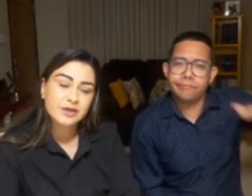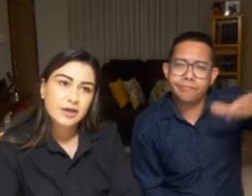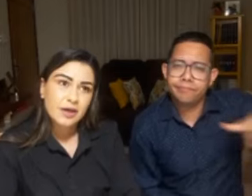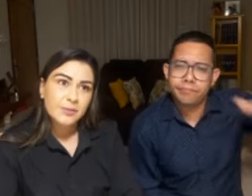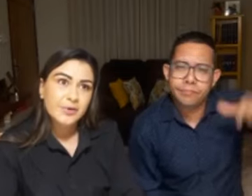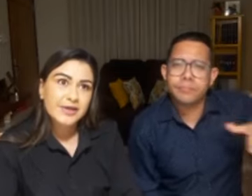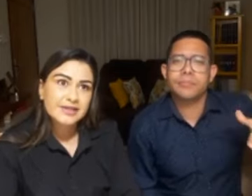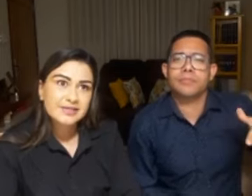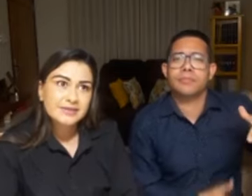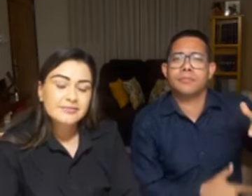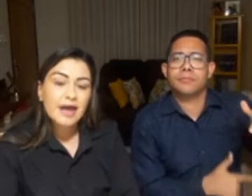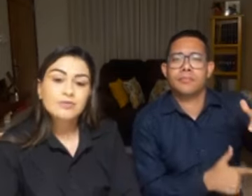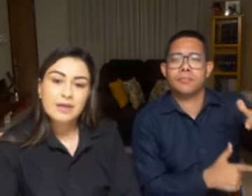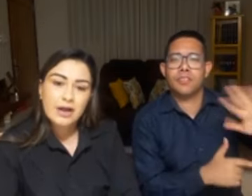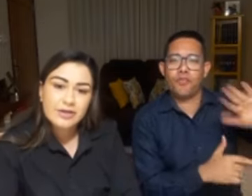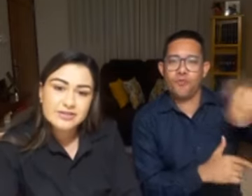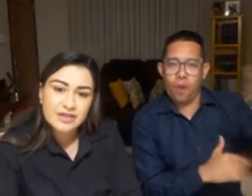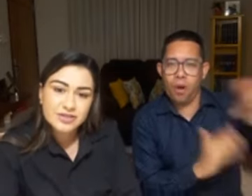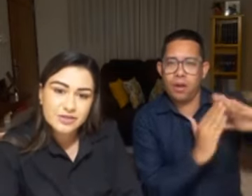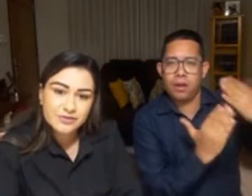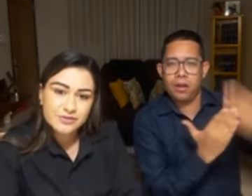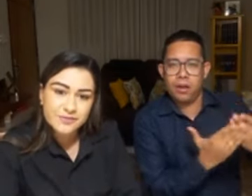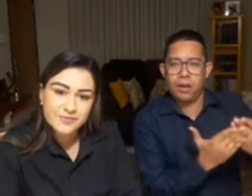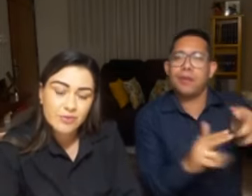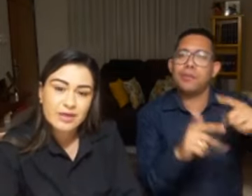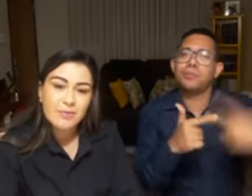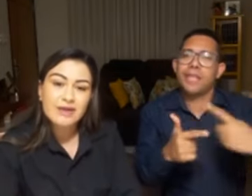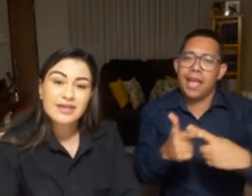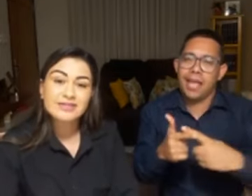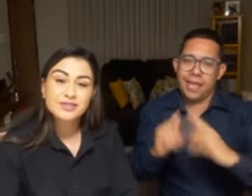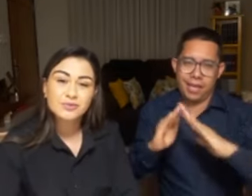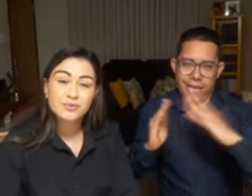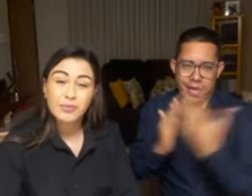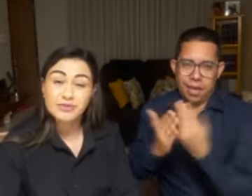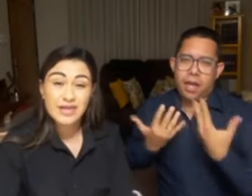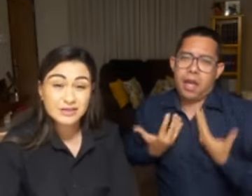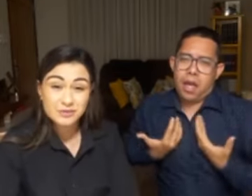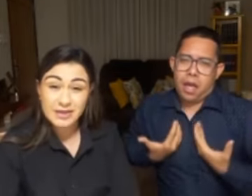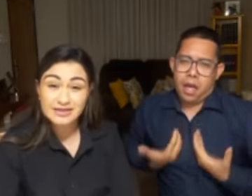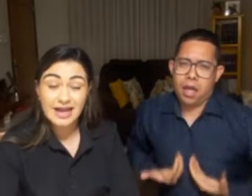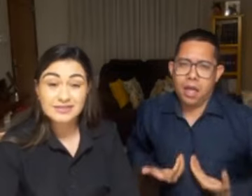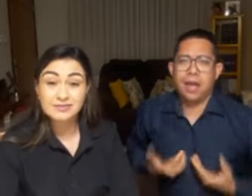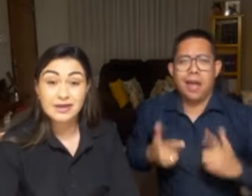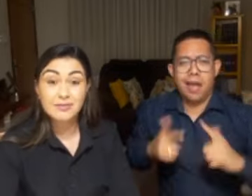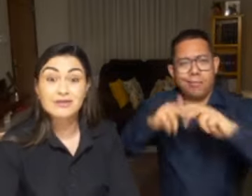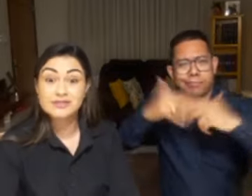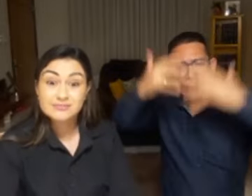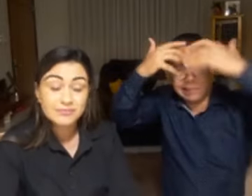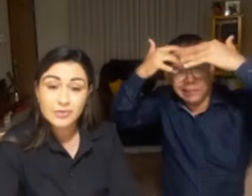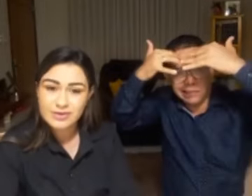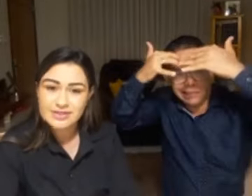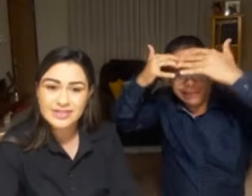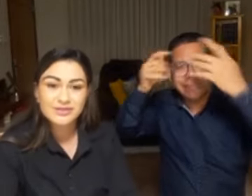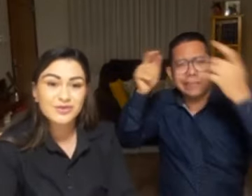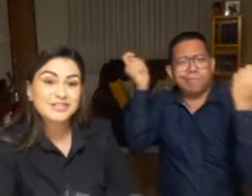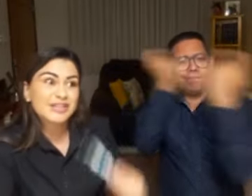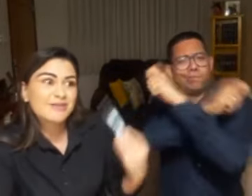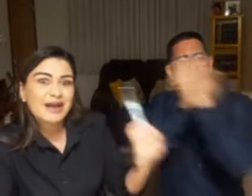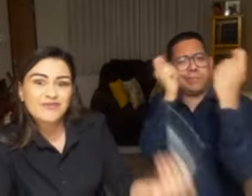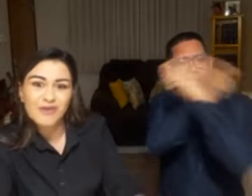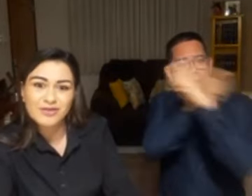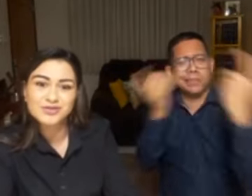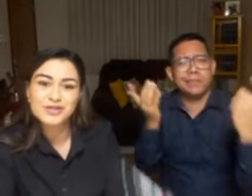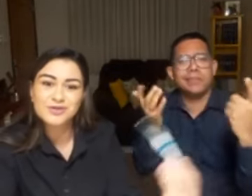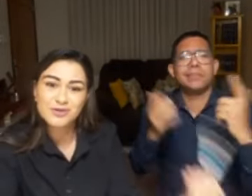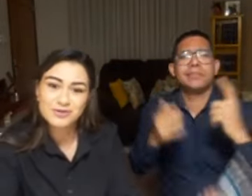igreja, porque assim, é um trabalho cansativo, é um trabalho que exige processos mentais, é um trabalho assim, muito cansativo. Quando a gente